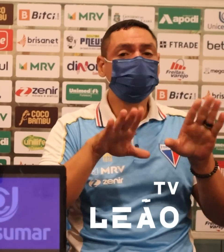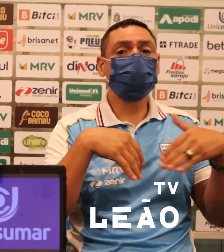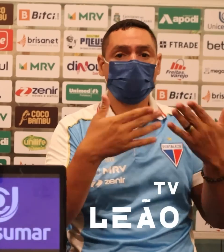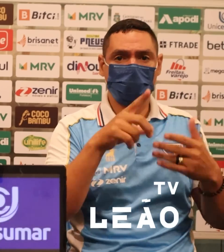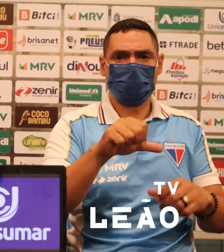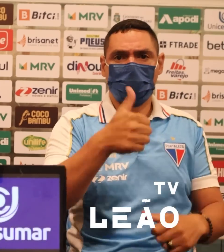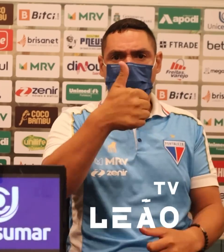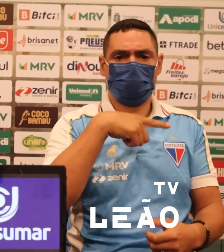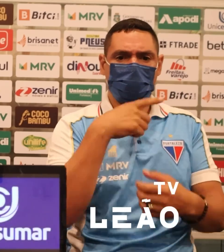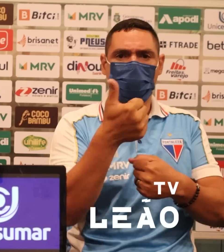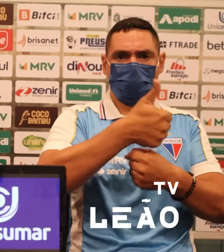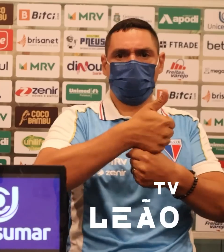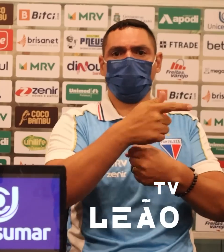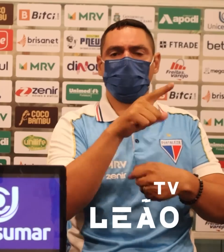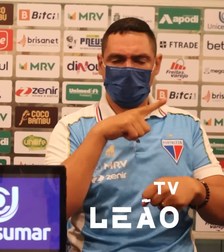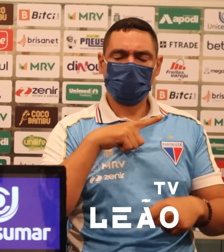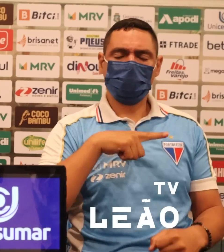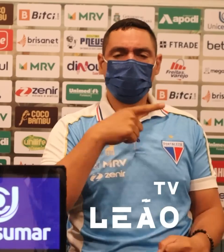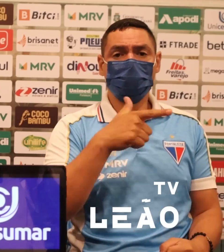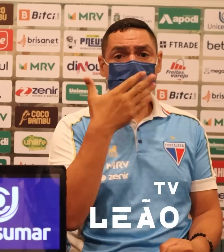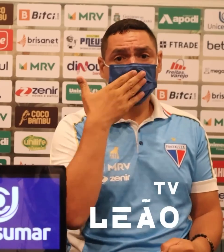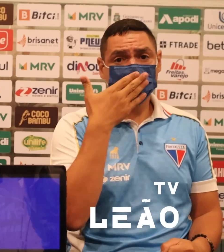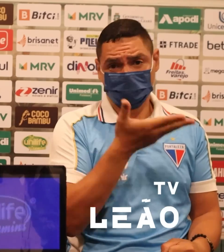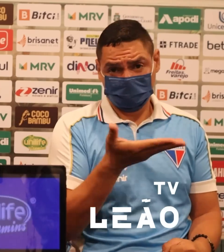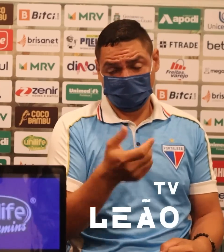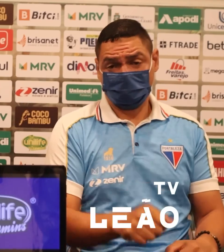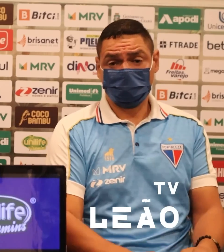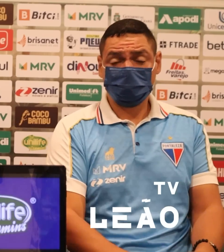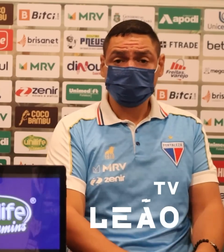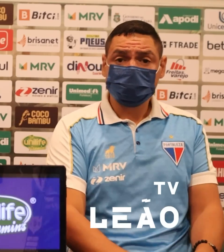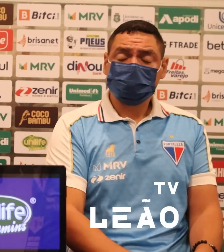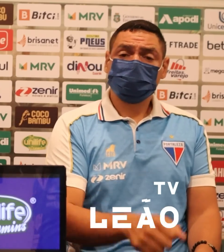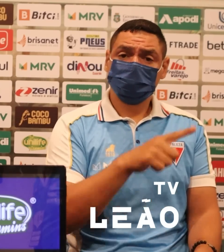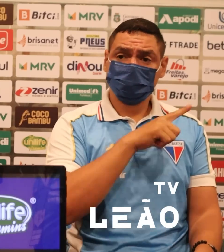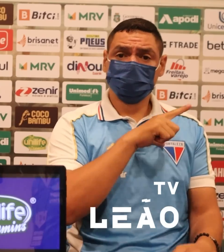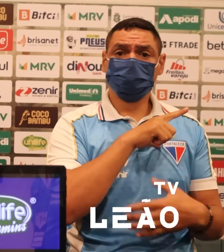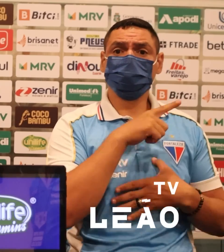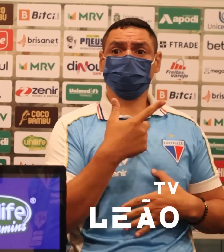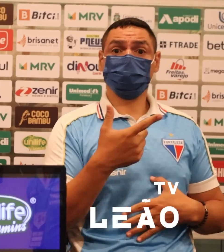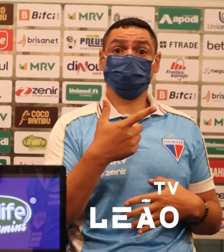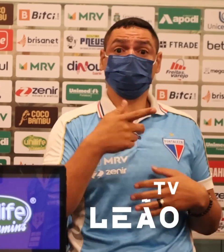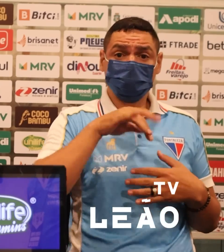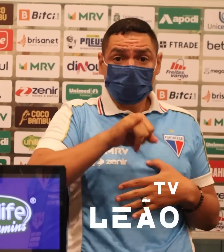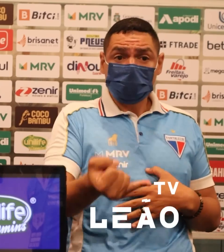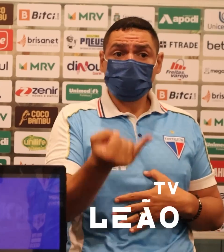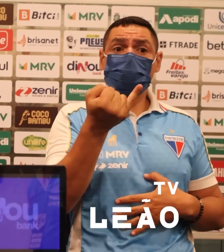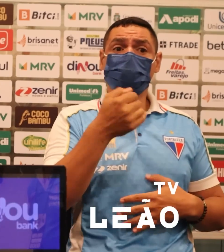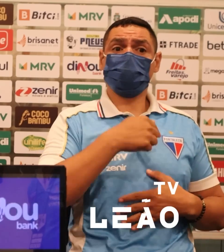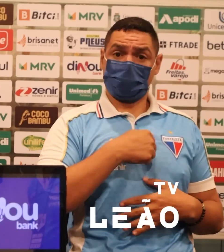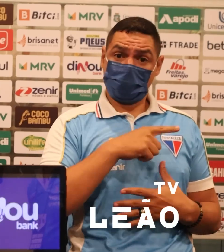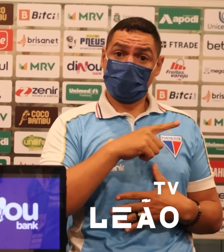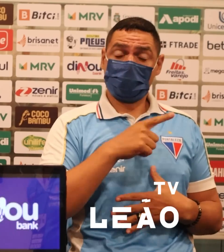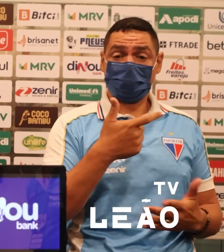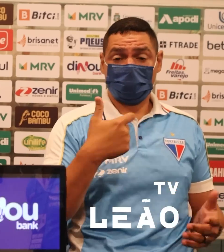mejor para todas las escalaciones. En esta oportunidad